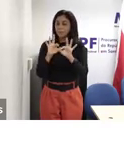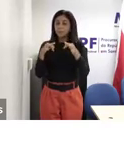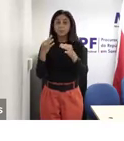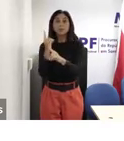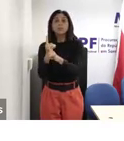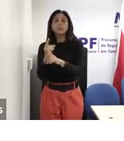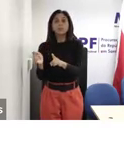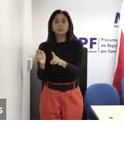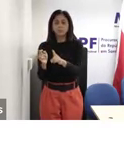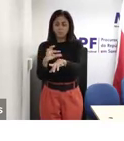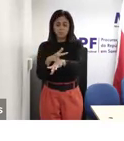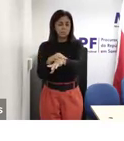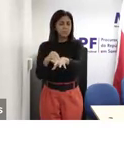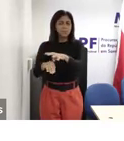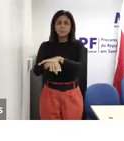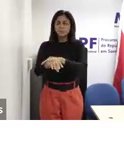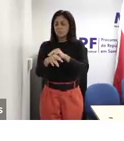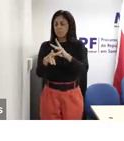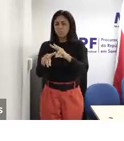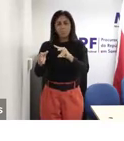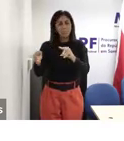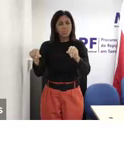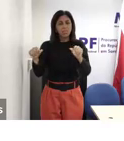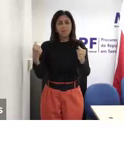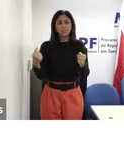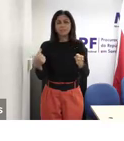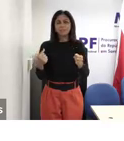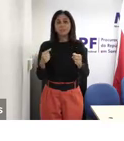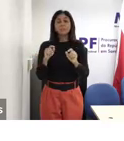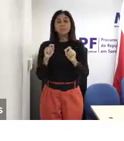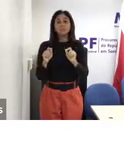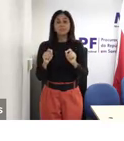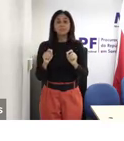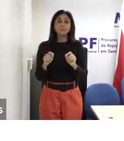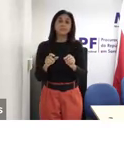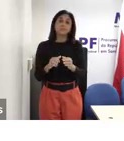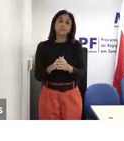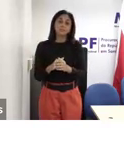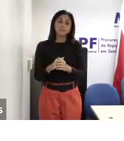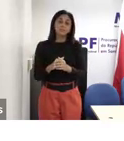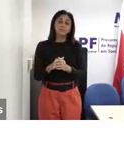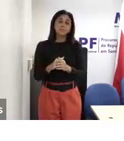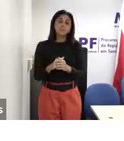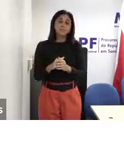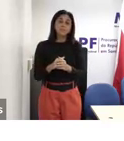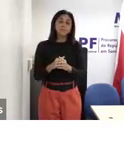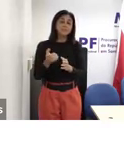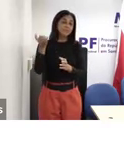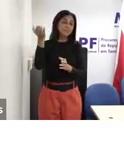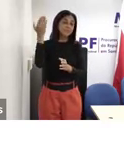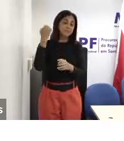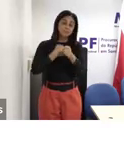mais triste nesse caso o que é deixa esse caso ainda mais triste é que esse crime ficou